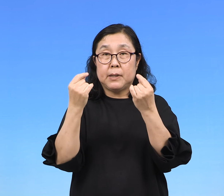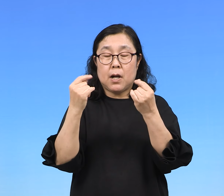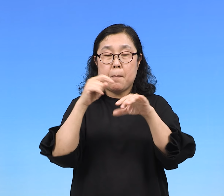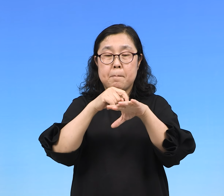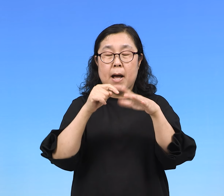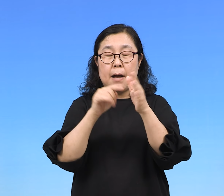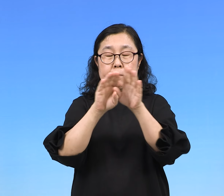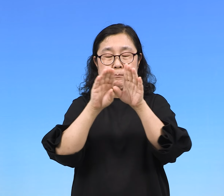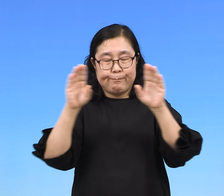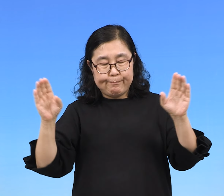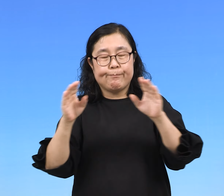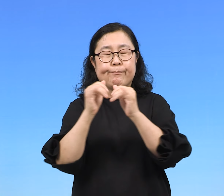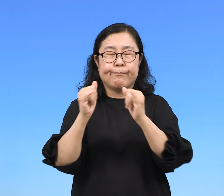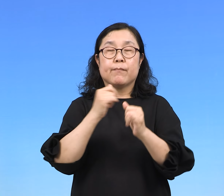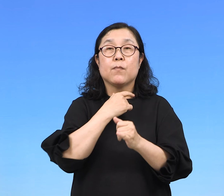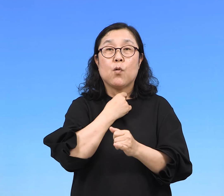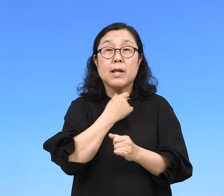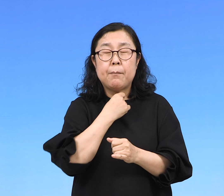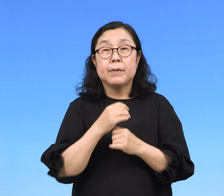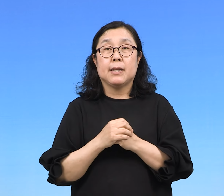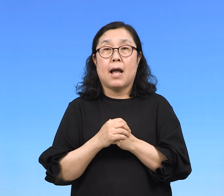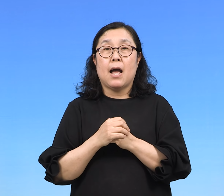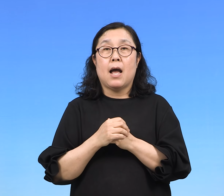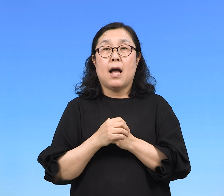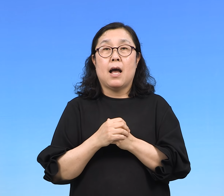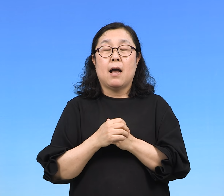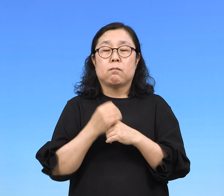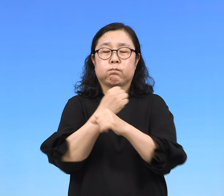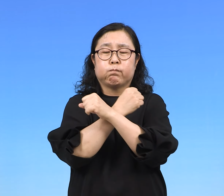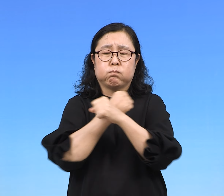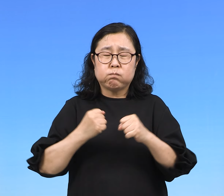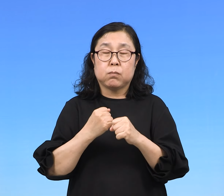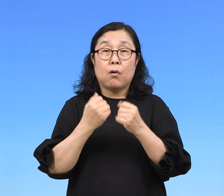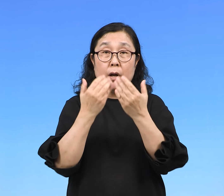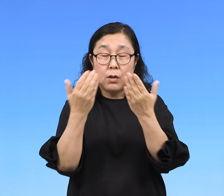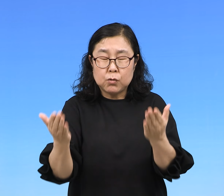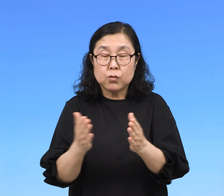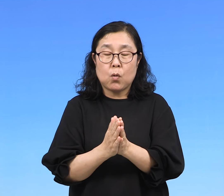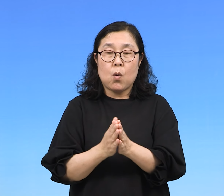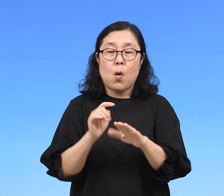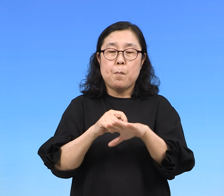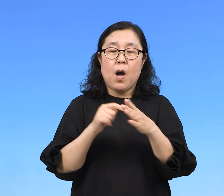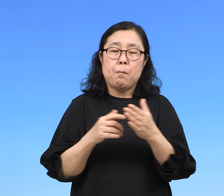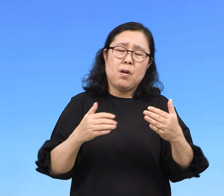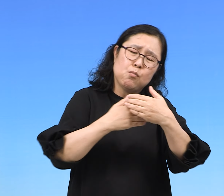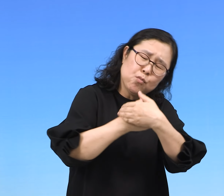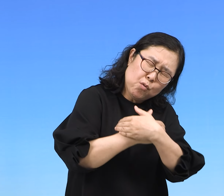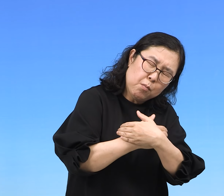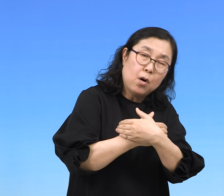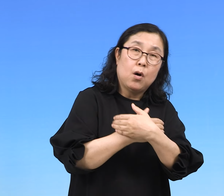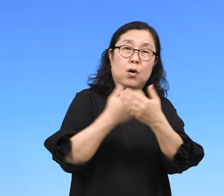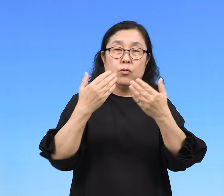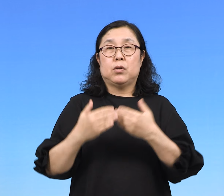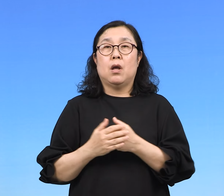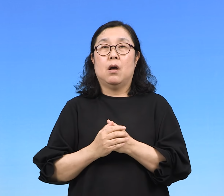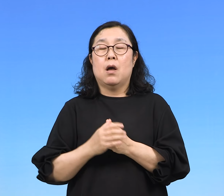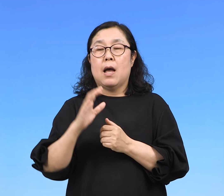되기를 바랍니다. 어지간하면 용납하고 어지간하면 품어주고, 그 자꾸 다른 것만 자꾸